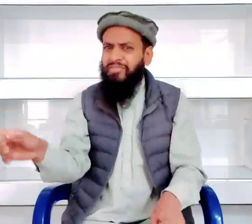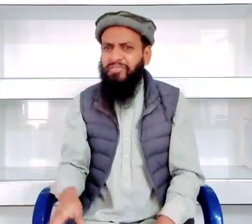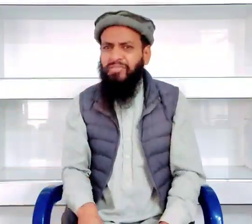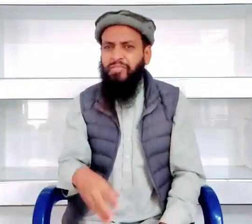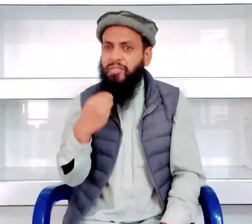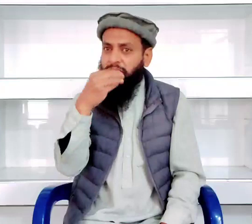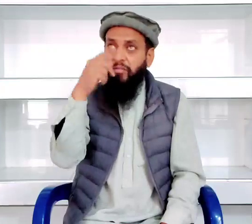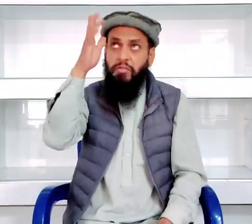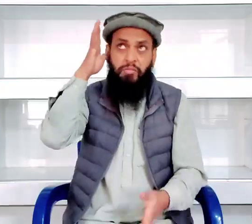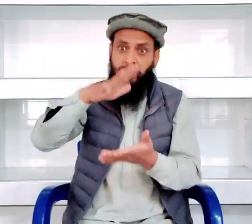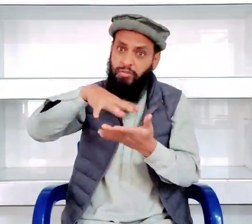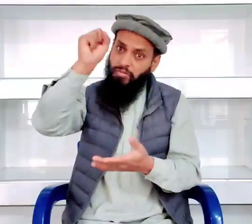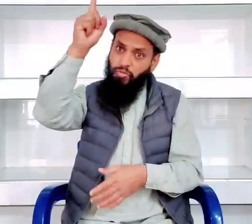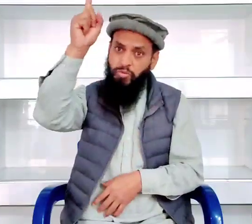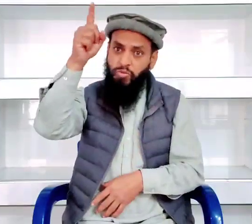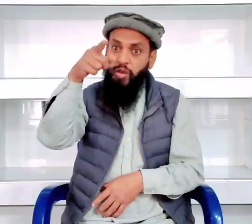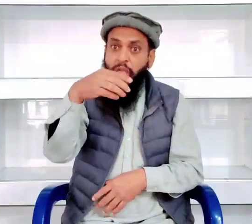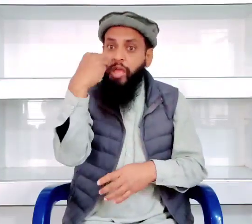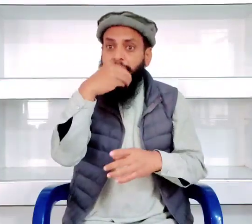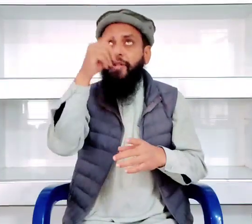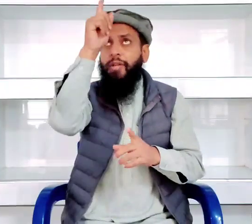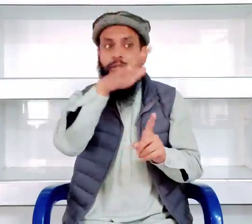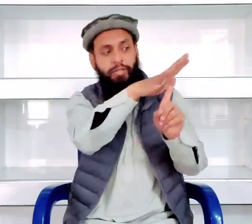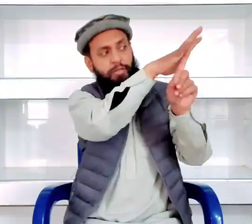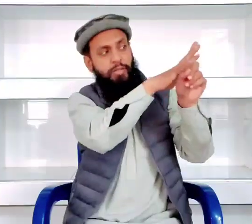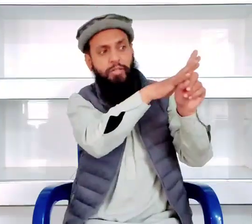گا. جناب رسول اللہ صلی اللہ علیہ وسلم نے